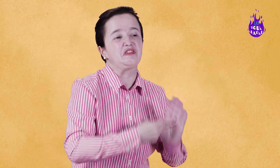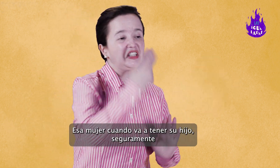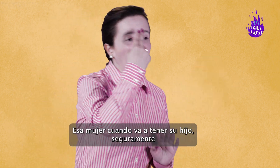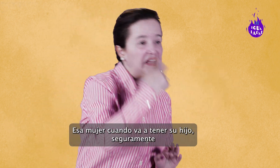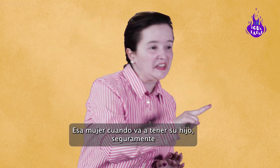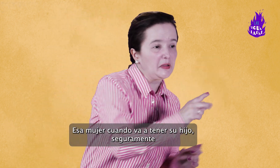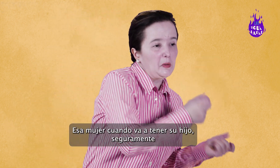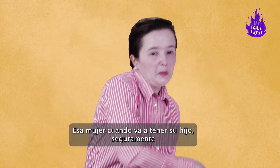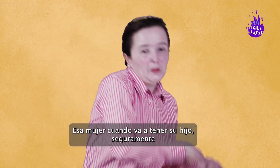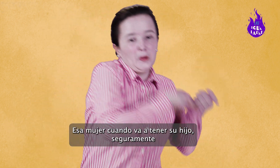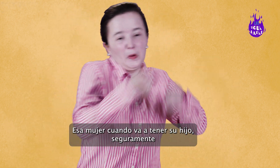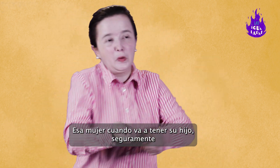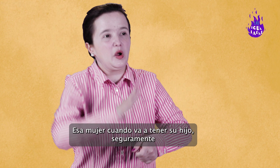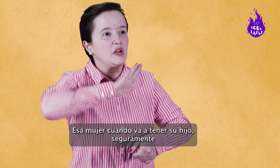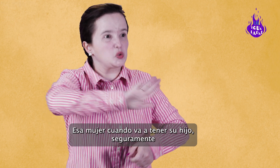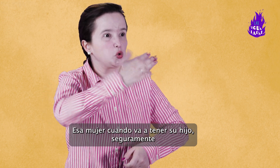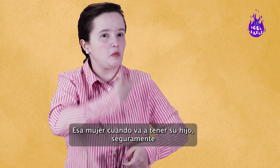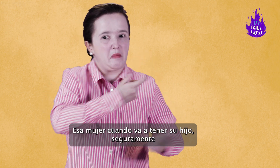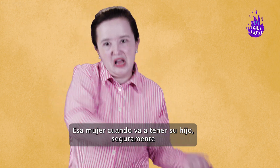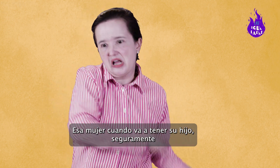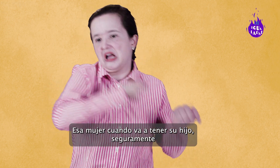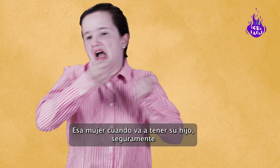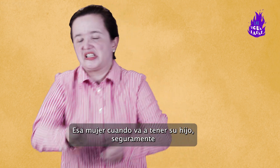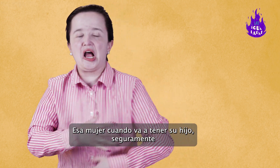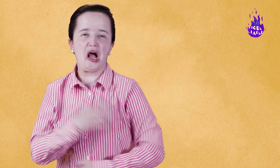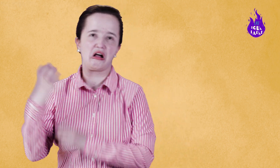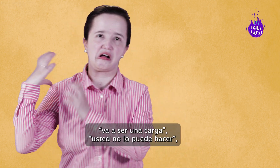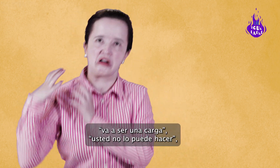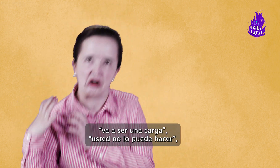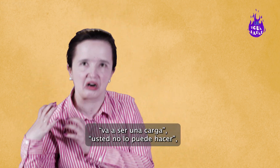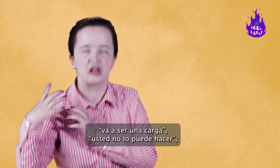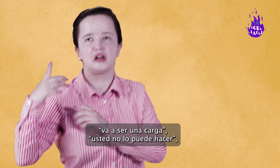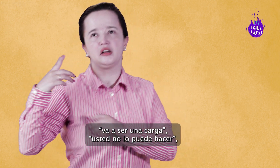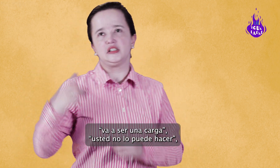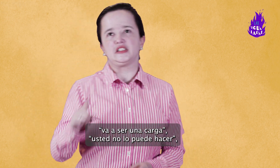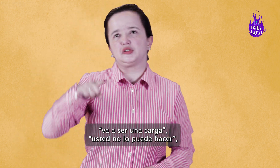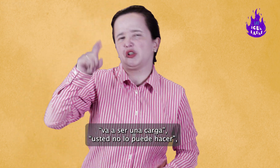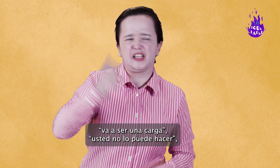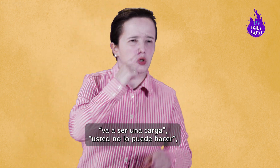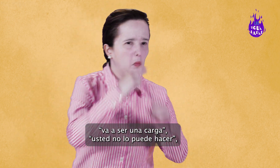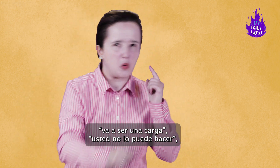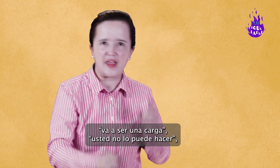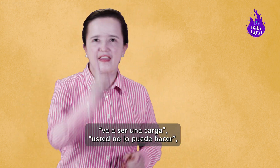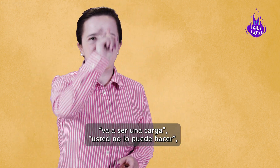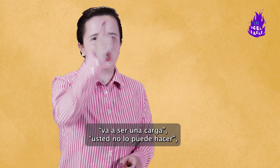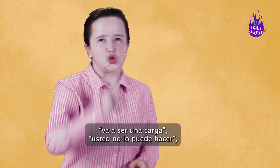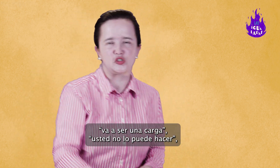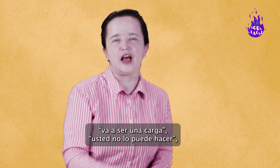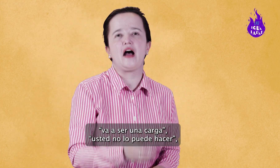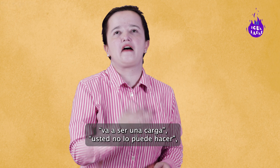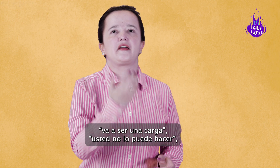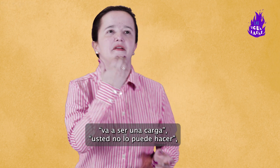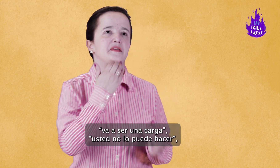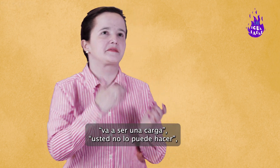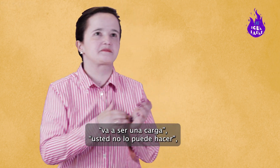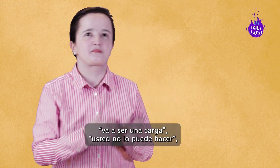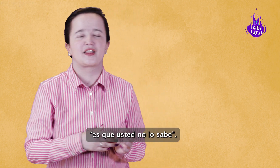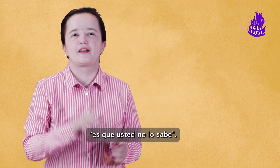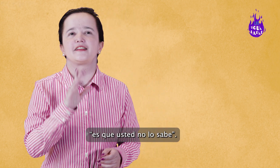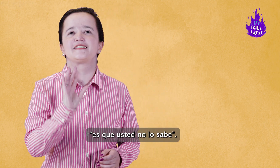Esa mujer, cuando va a tener su hijo, seguramente va a tener, va a ser una carga. Usted no lo puede hacer, es que usted no